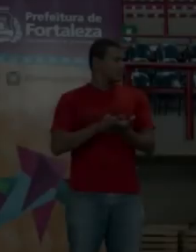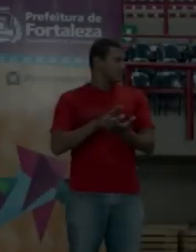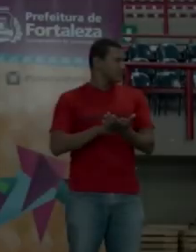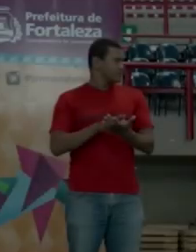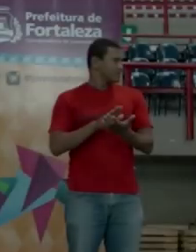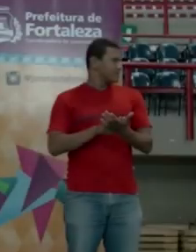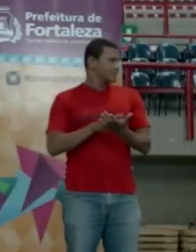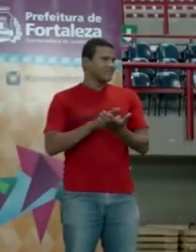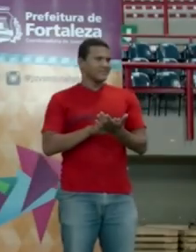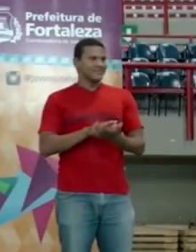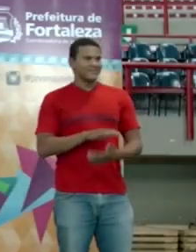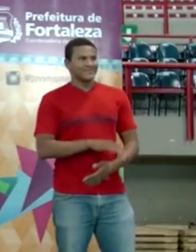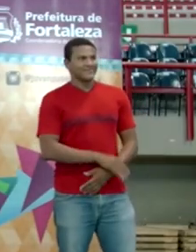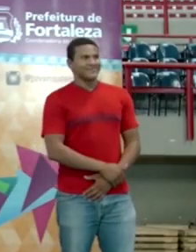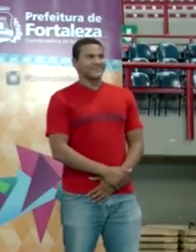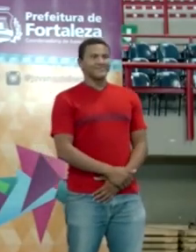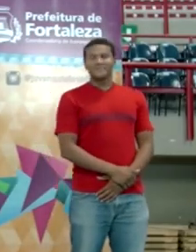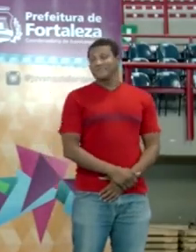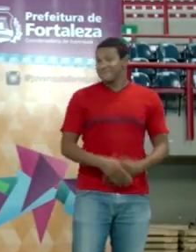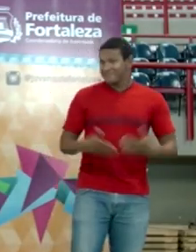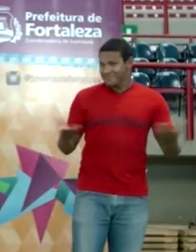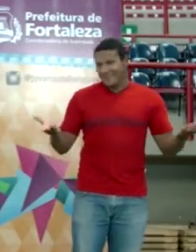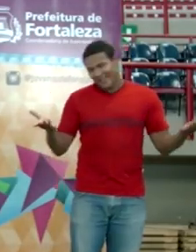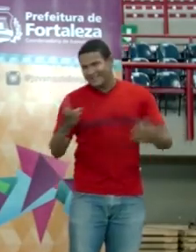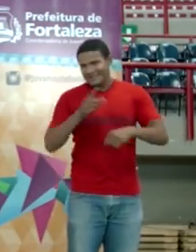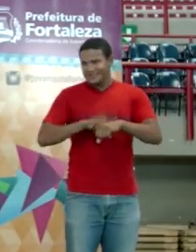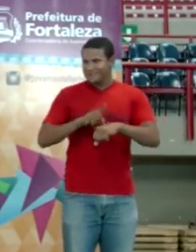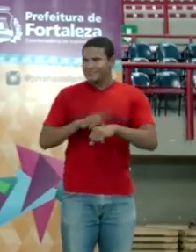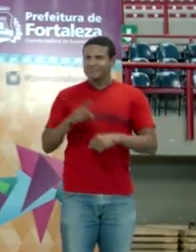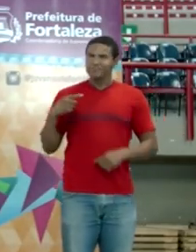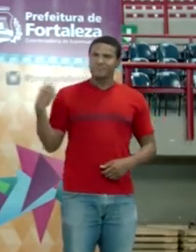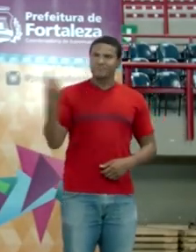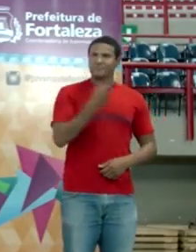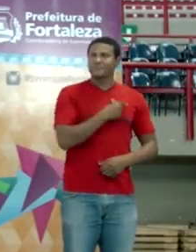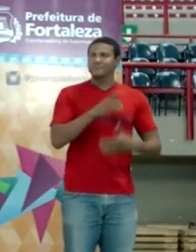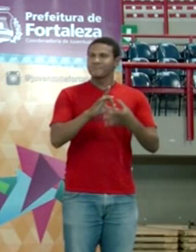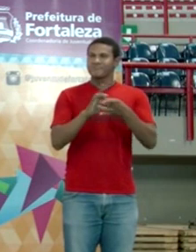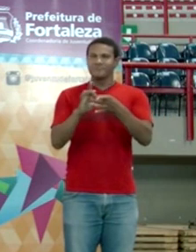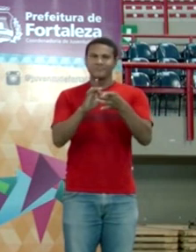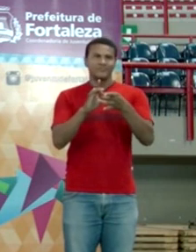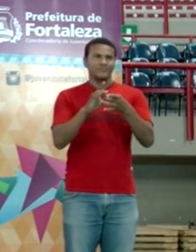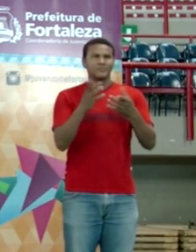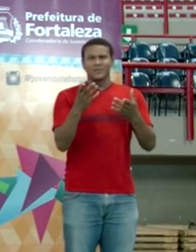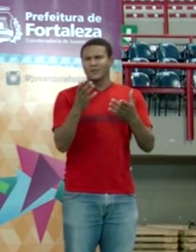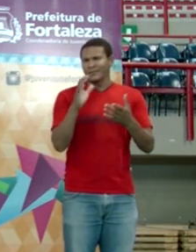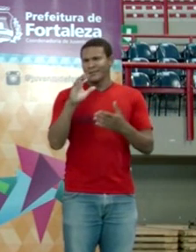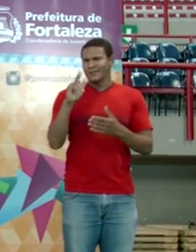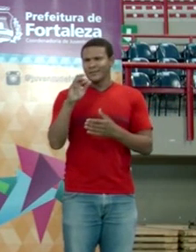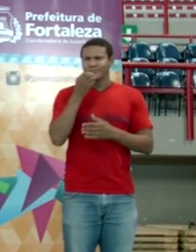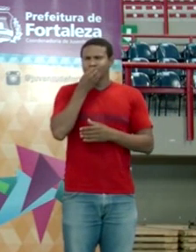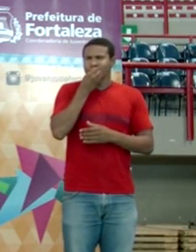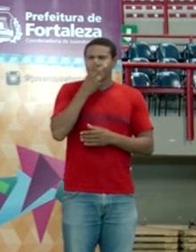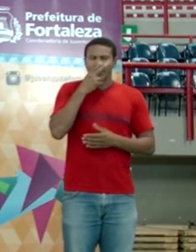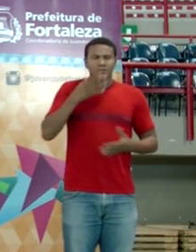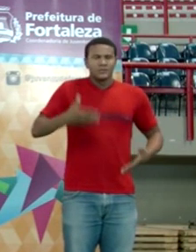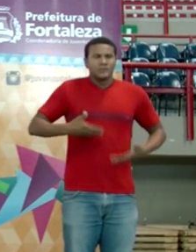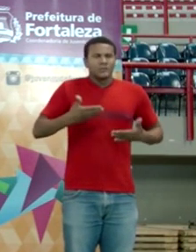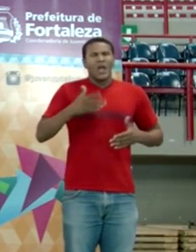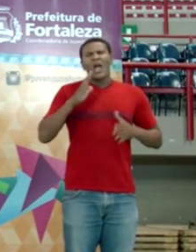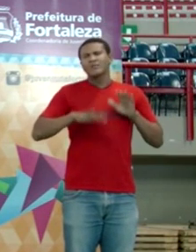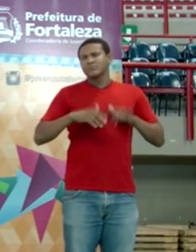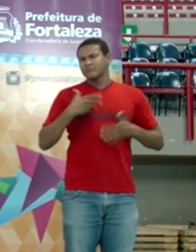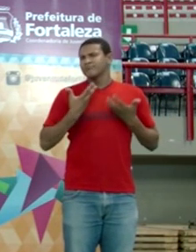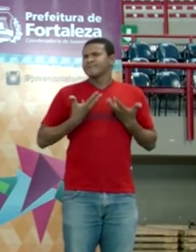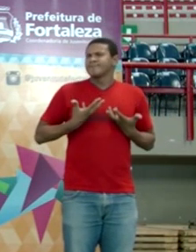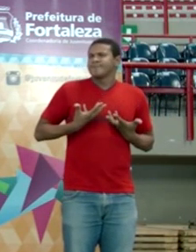Nesse momento que nós estamos juntos aqui, é sempre bom um empurrãozinho, porque a gente já está cansado,